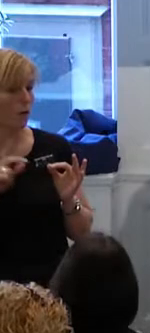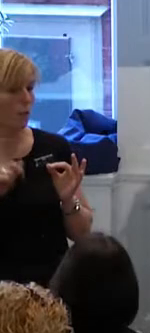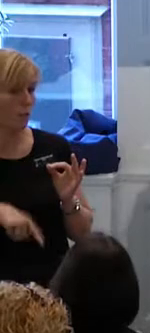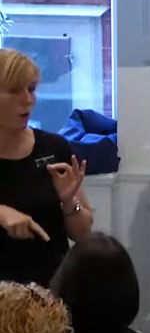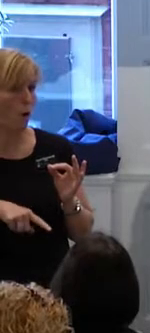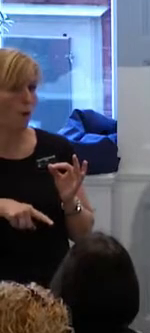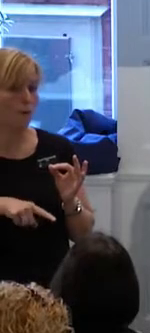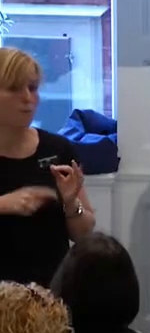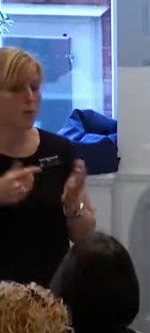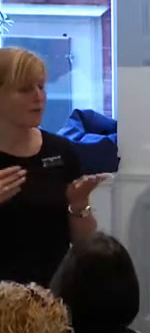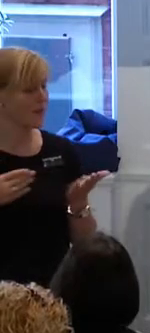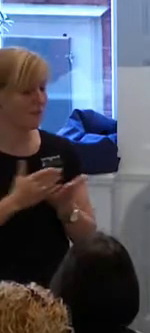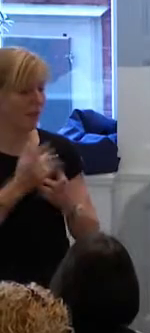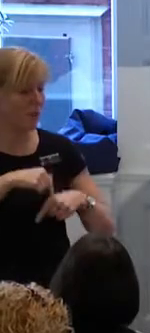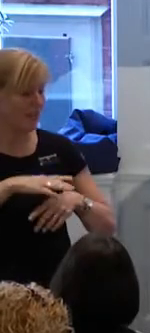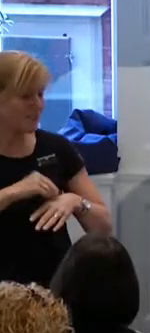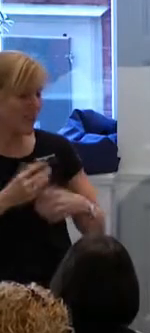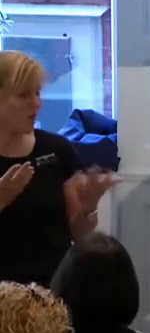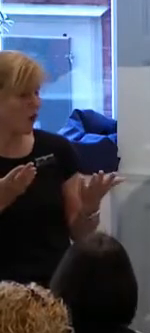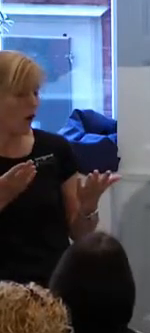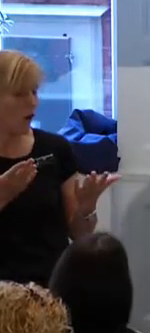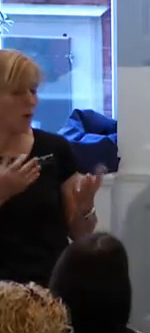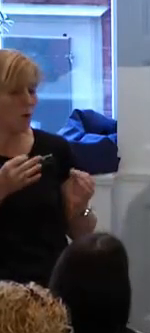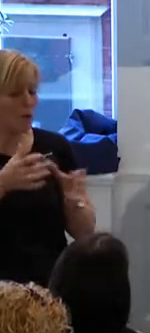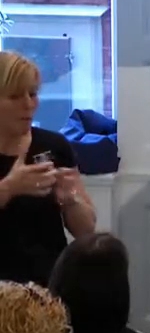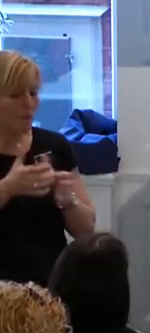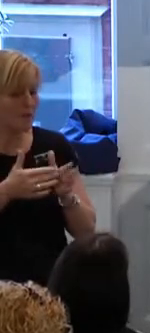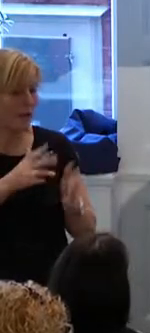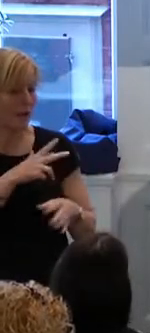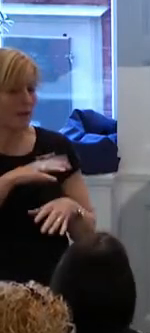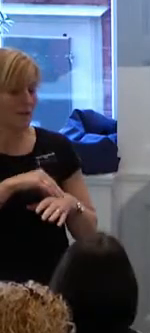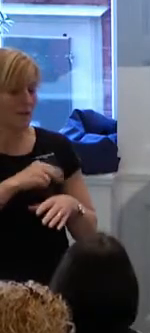om du var ansvarig för att driva igenom det i Sverige, vad hade du justerat